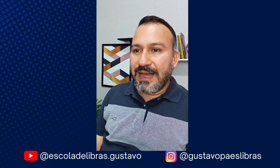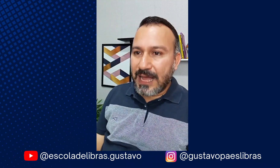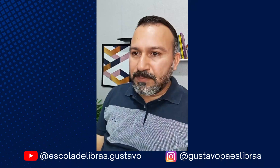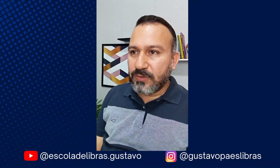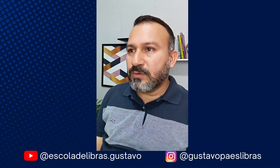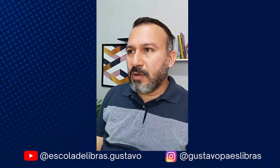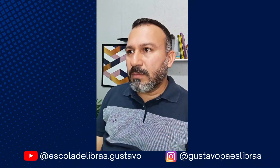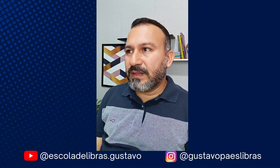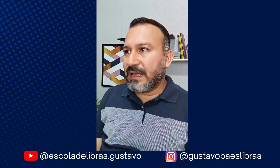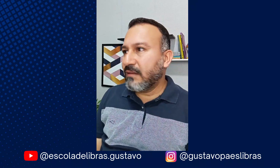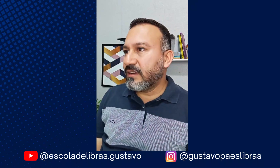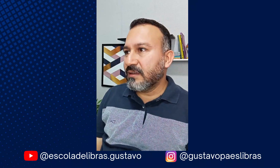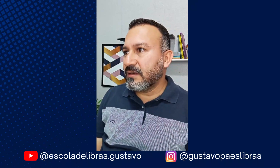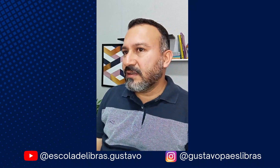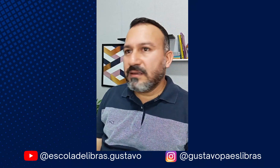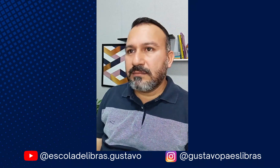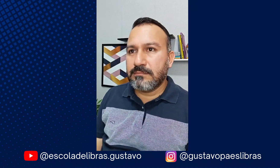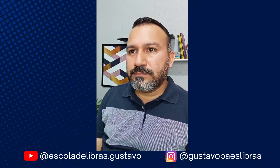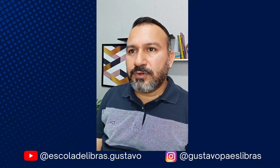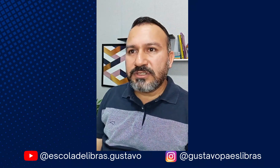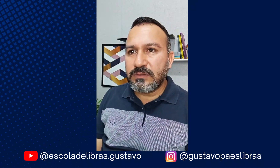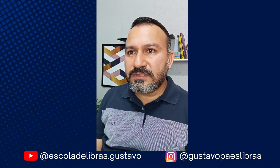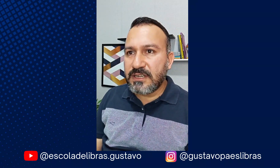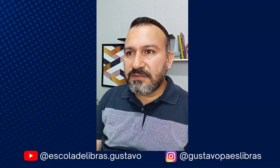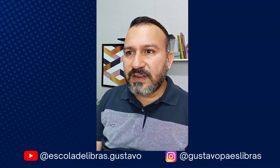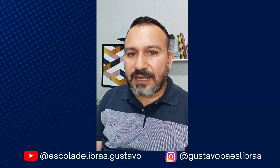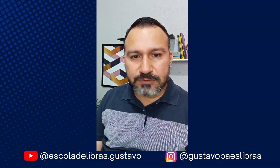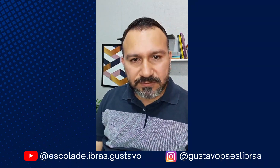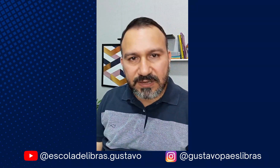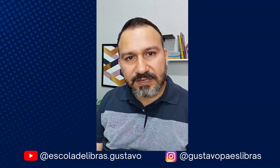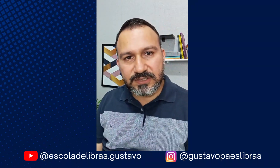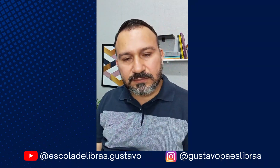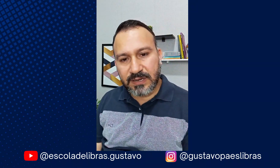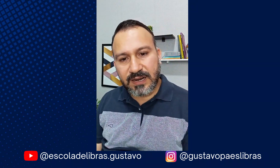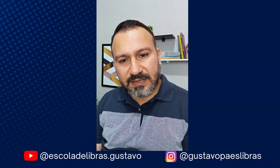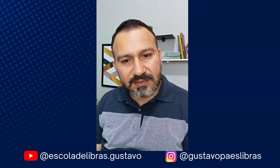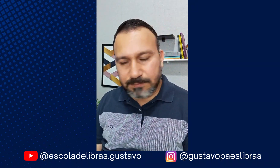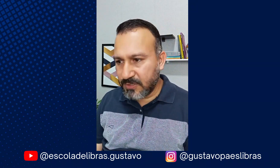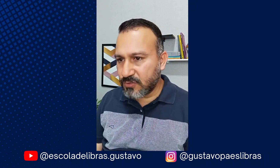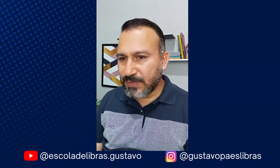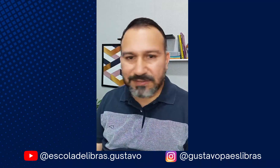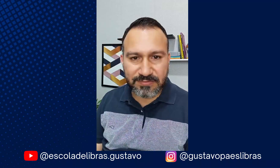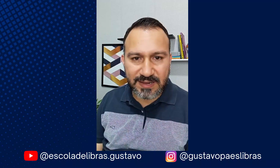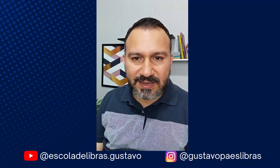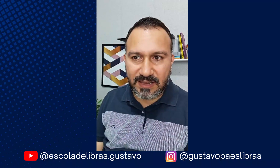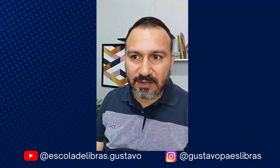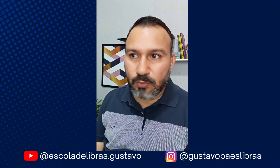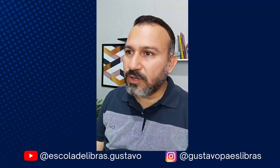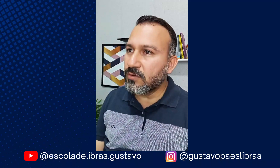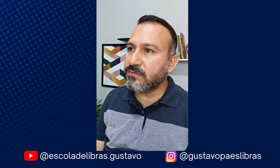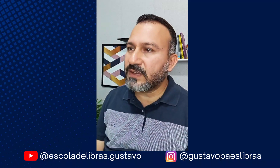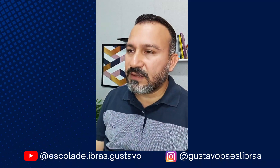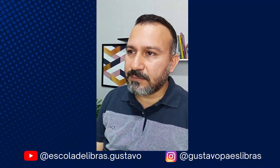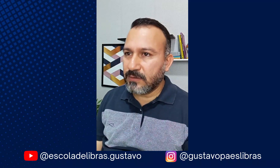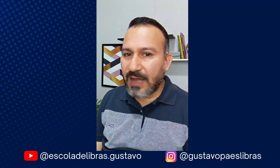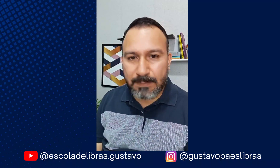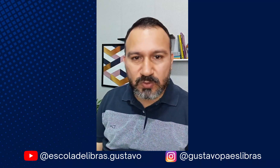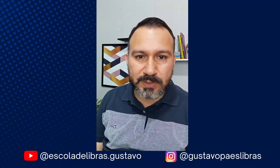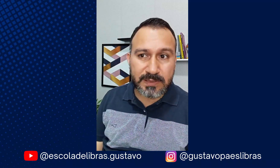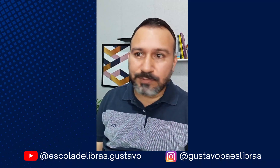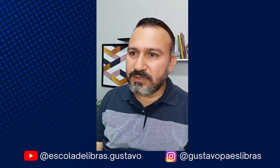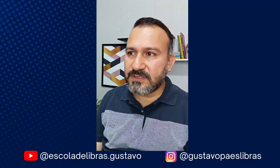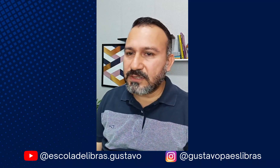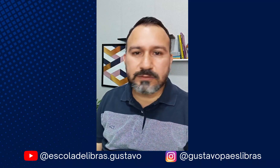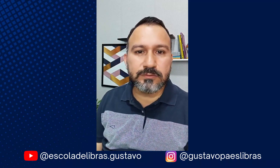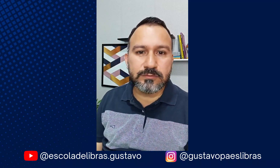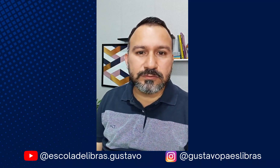só, rápido é uma palavra que pode ter um significado diferente para cada pessoa que fala ela ou que ouve ela. Rápido para